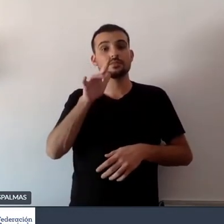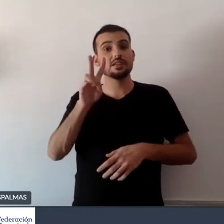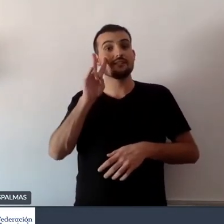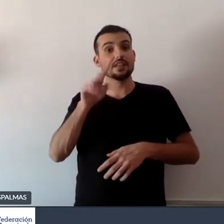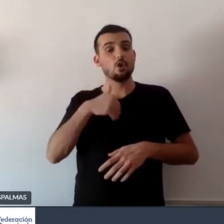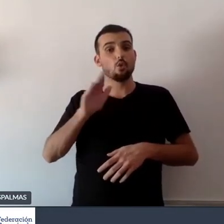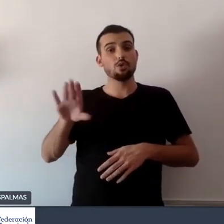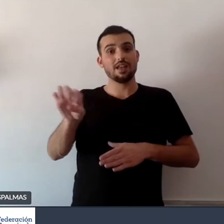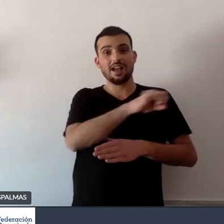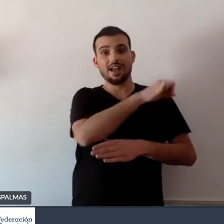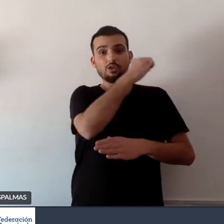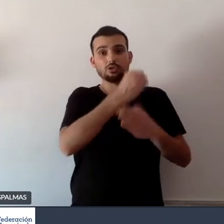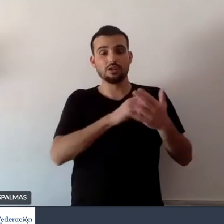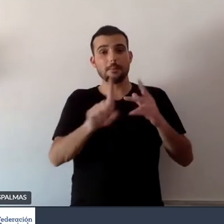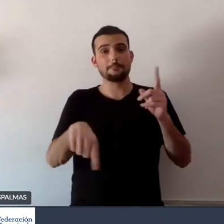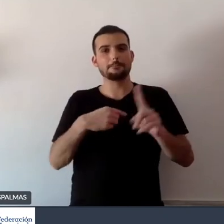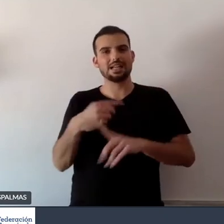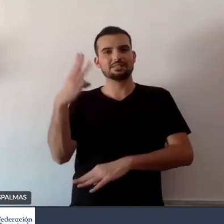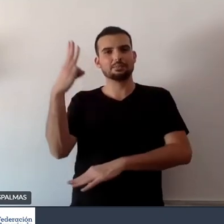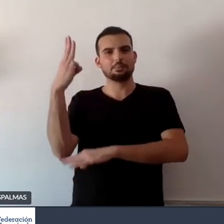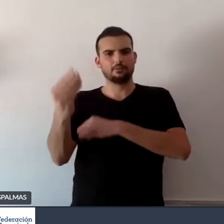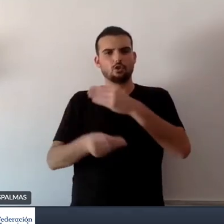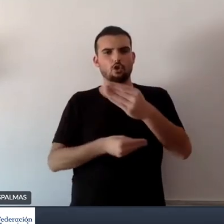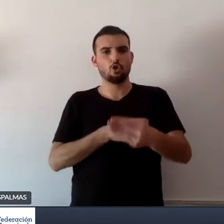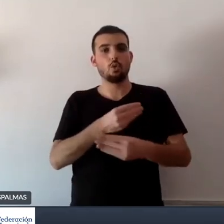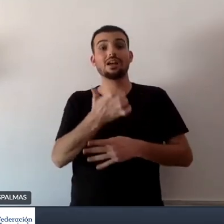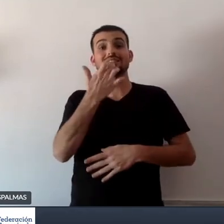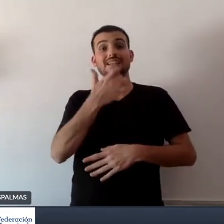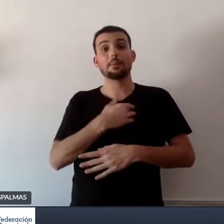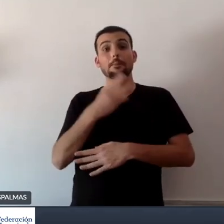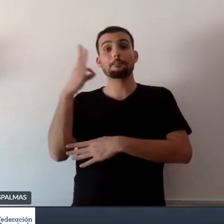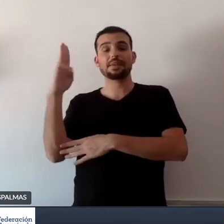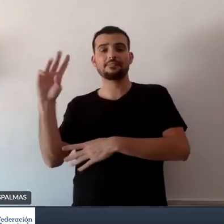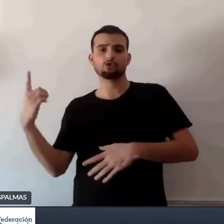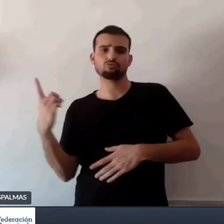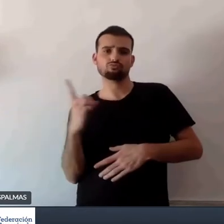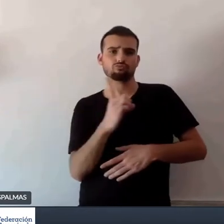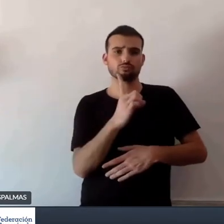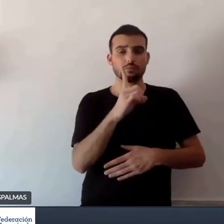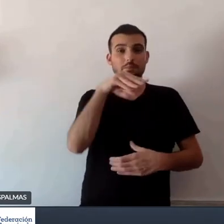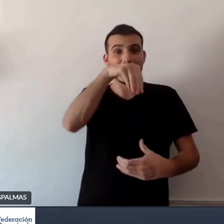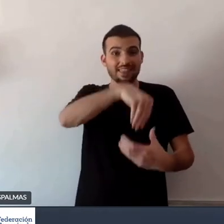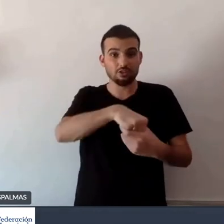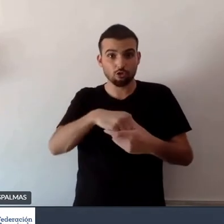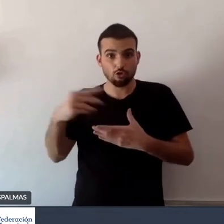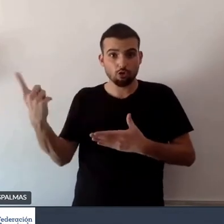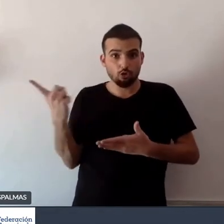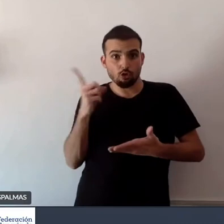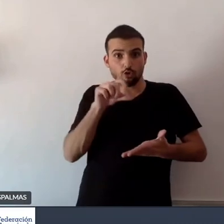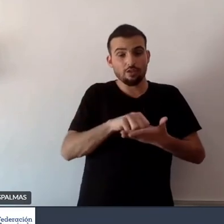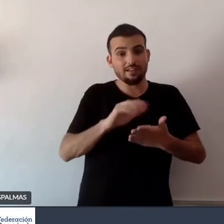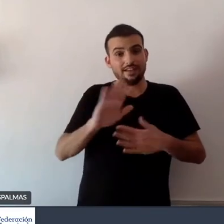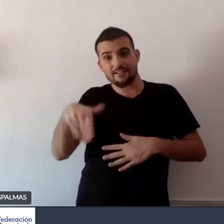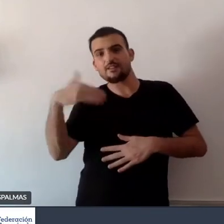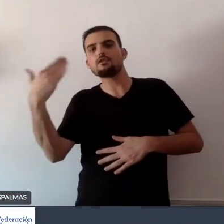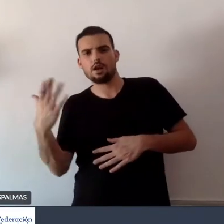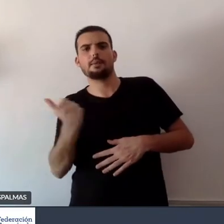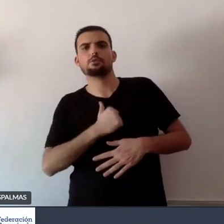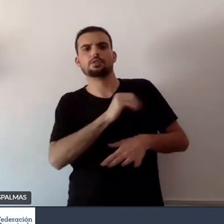la continuación del pívot hacia adentro. En el caso de que el pívot vaya hacia adentro, normalmente la solución que queda liberada es el jugador de esquina.